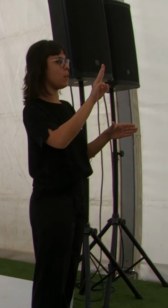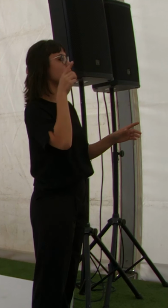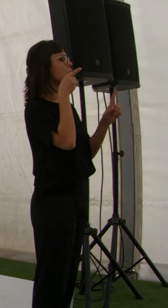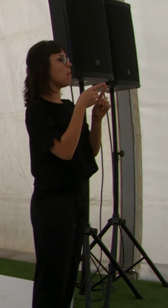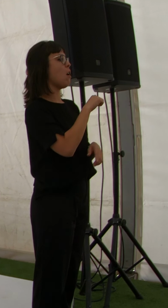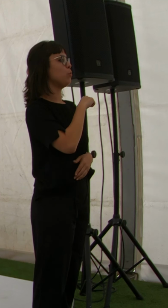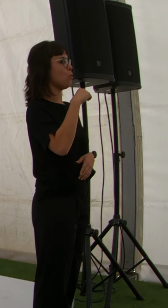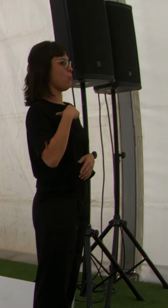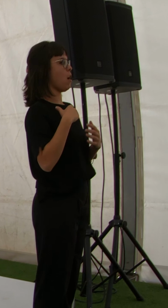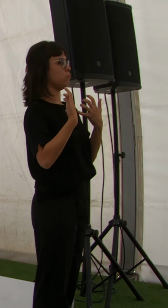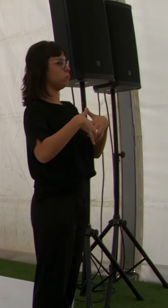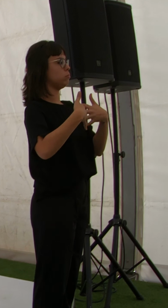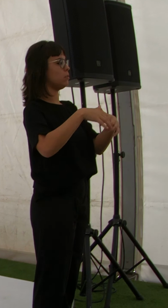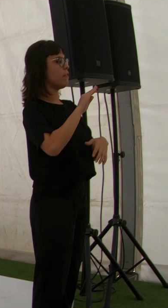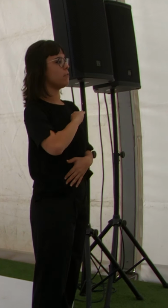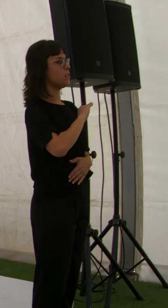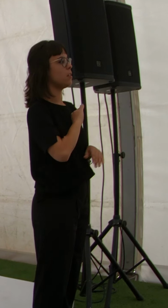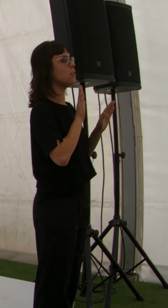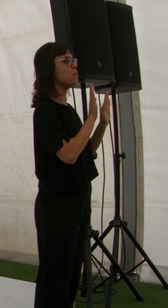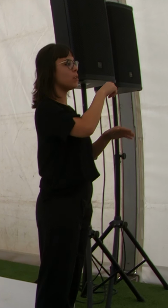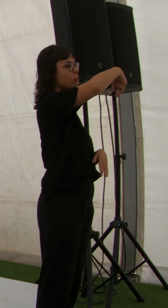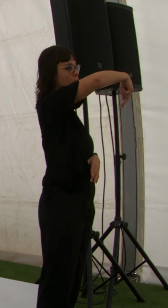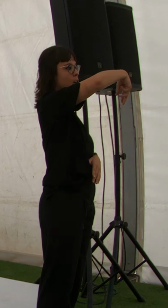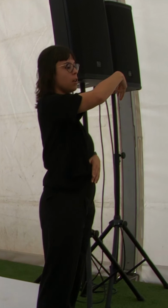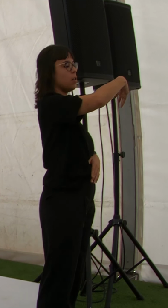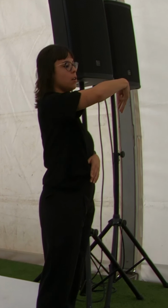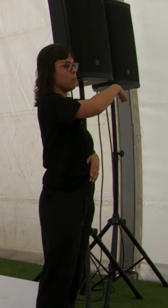pero un poquito de NMC para tener una potencia pico grande.